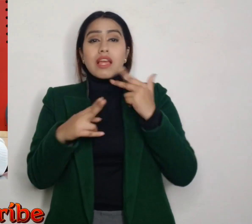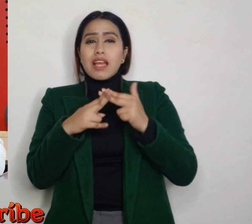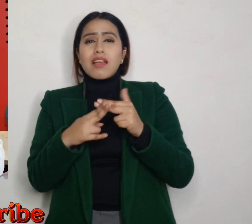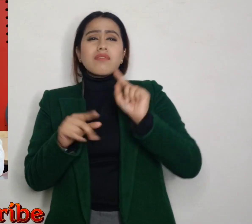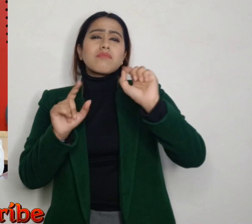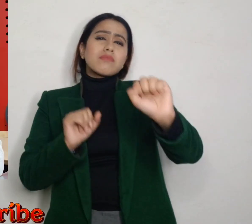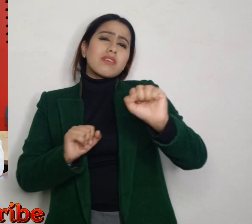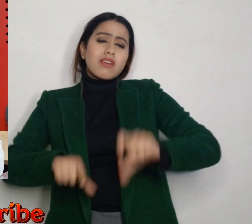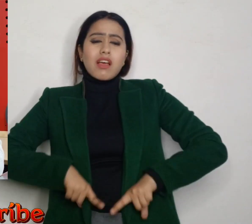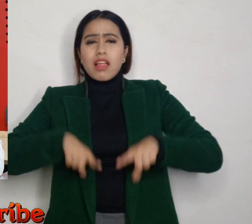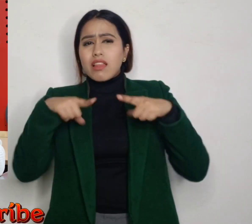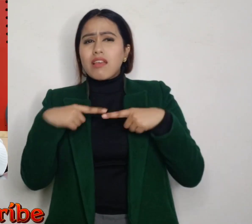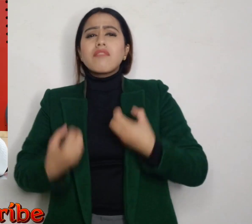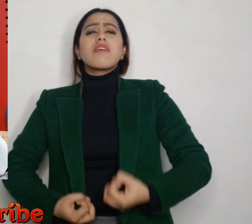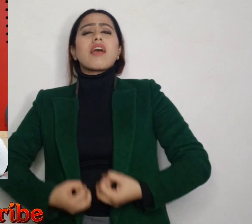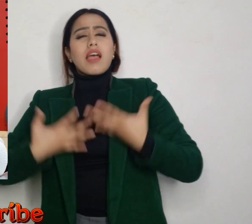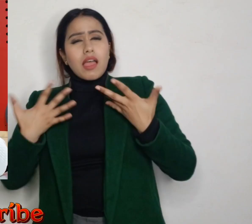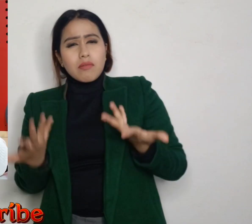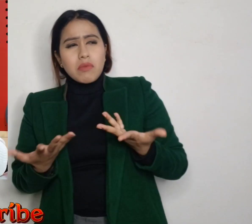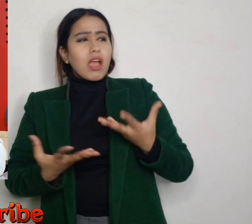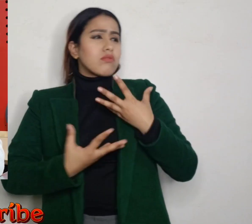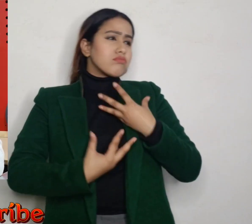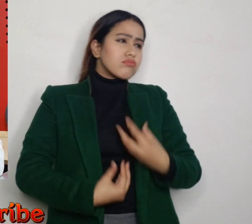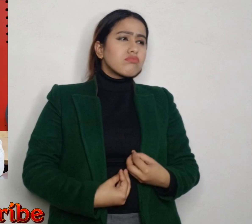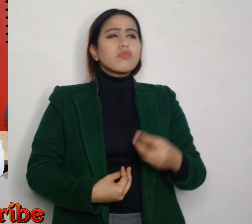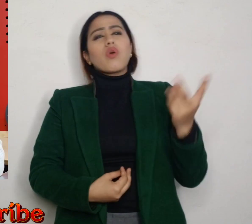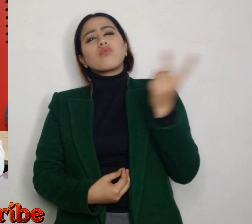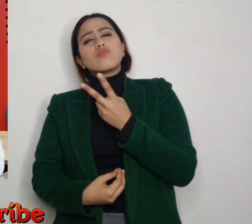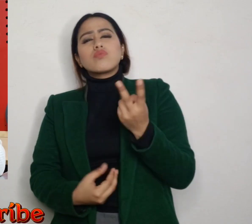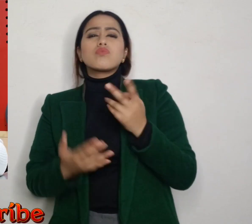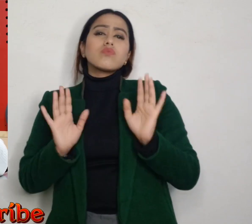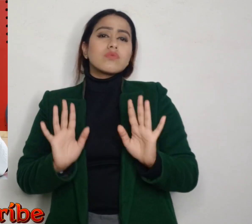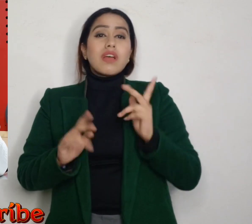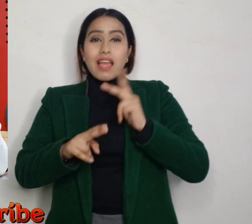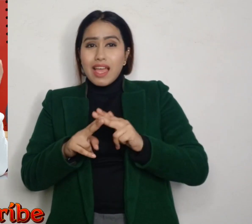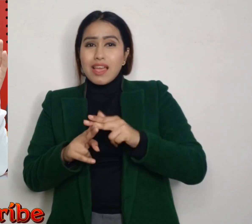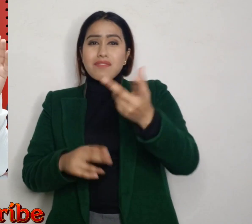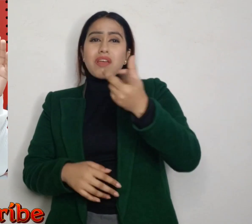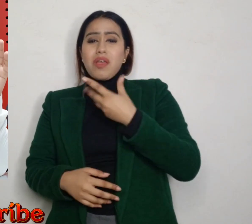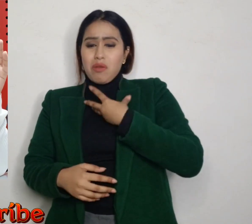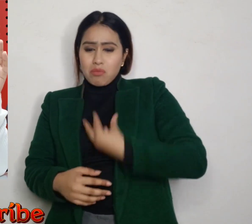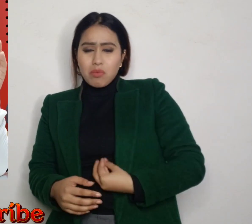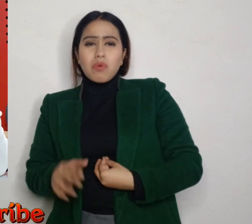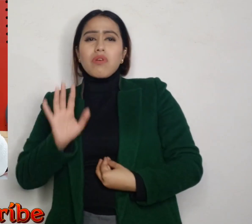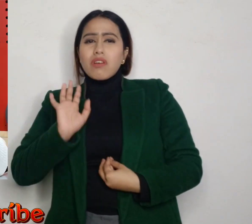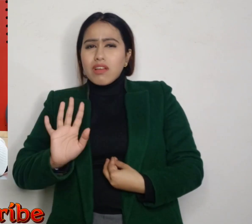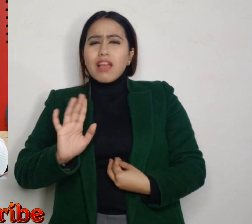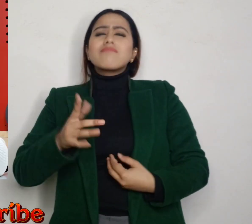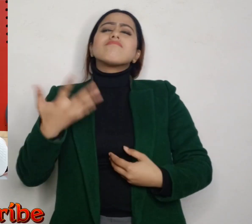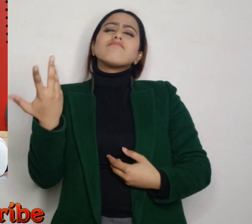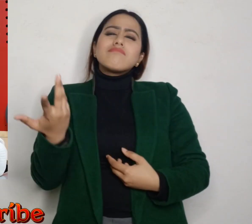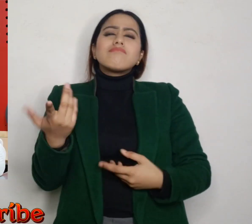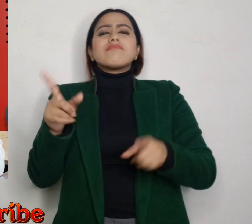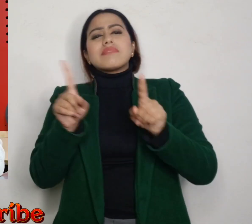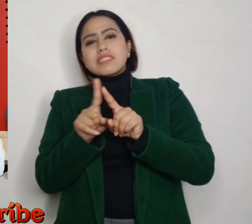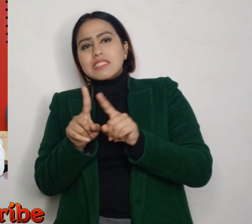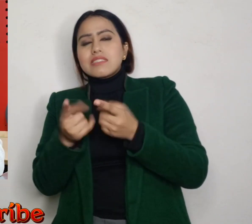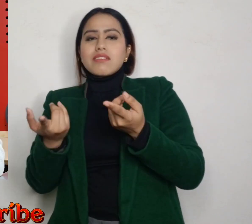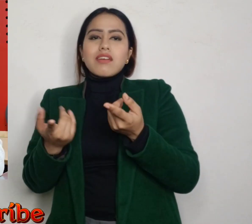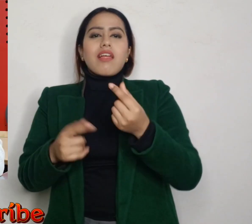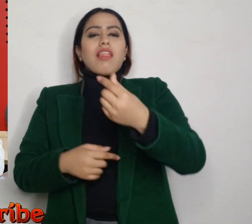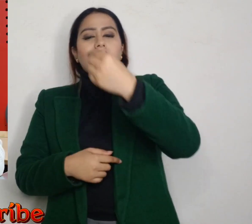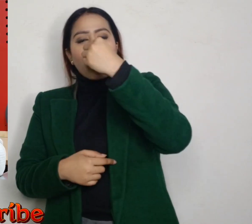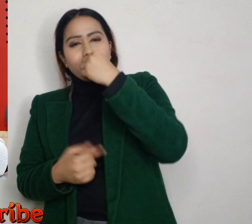किसी ने बड़े कमाल की बात कही है कि कभी खुशियां आए जिंदगी में तो खा लेना मिठाई समझकर, और कभी गम आ